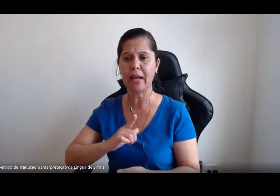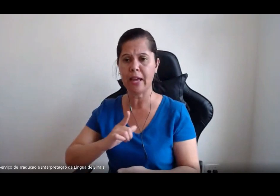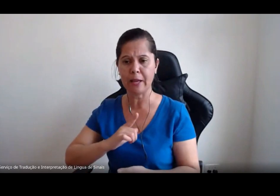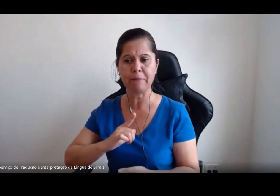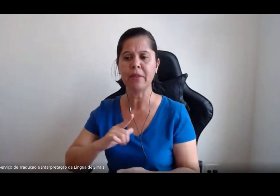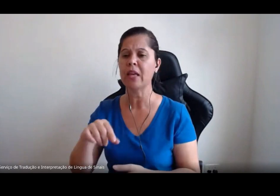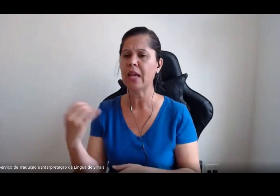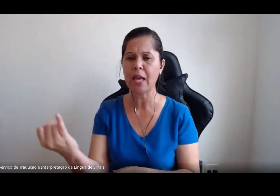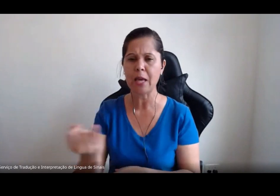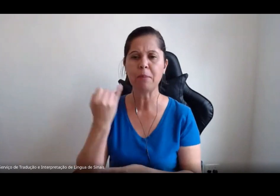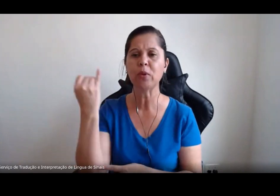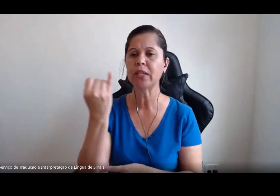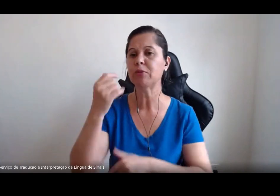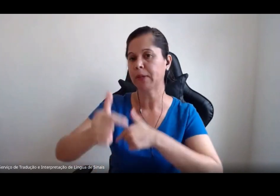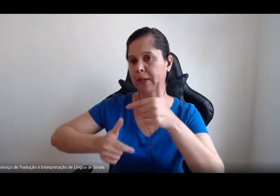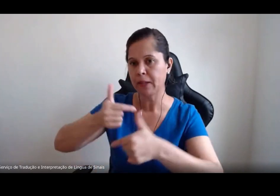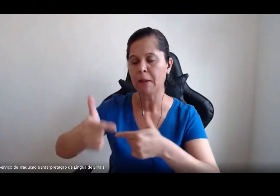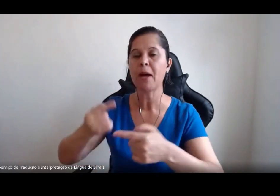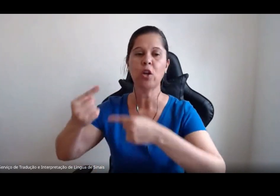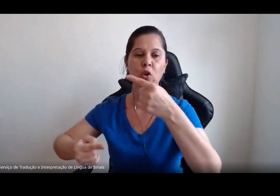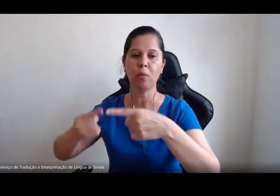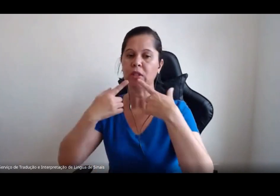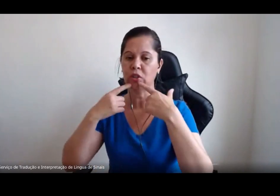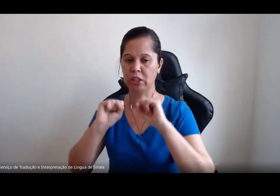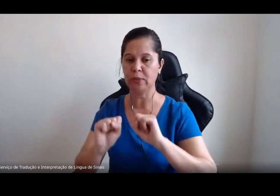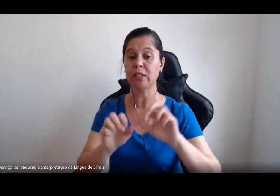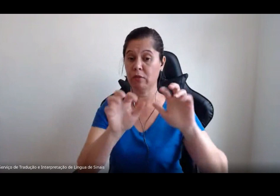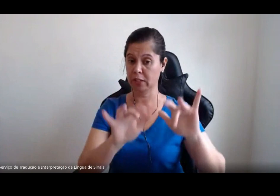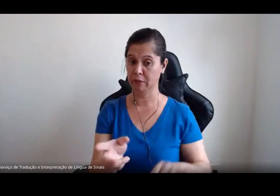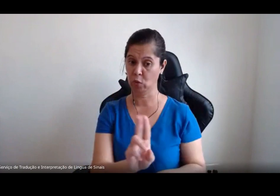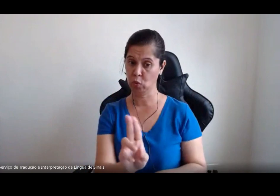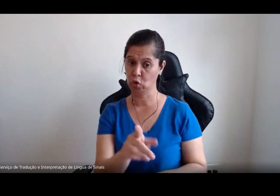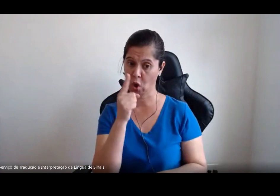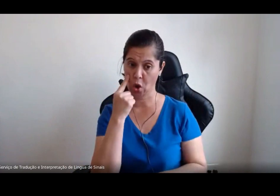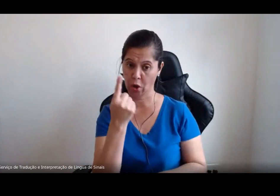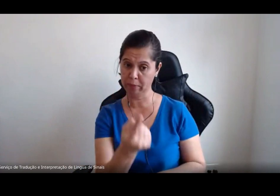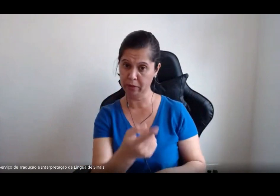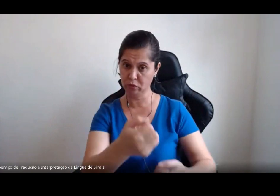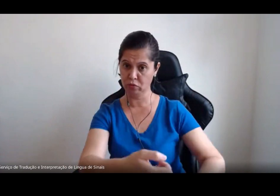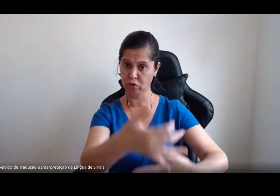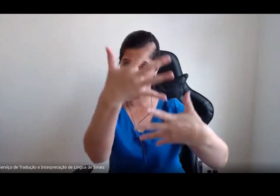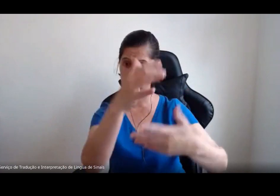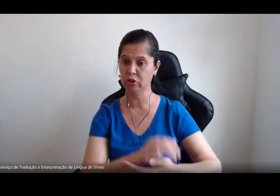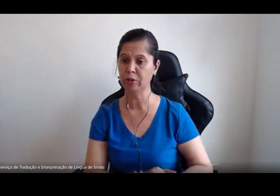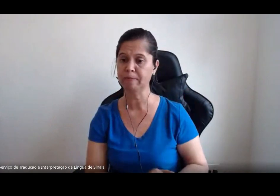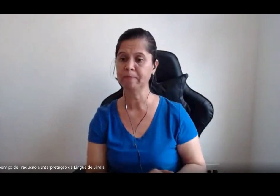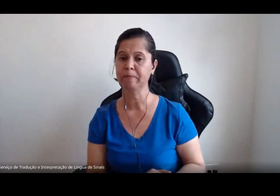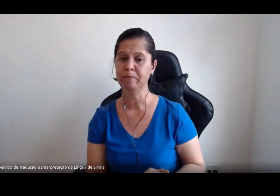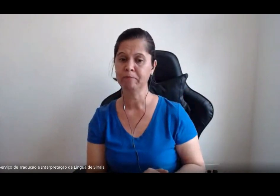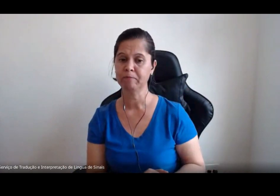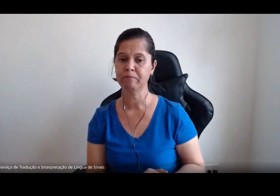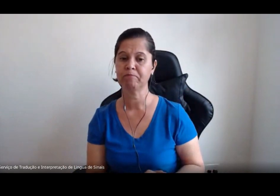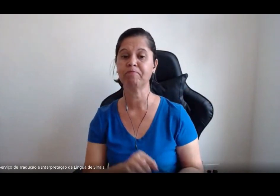exemplo. Spolsky, que é um autor fundamental para quem trabalha com políticas linguísticas, vou escrever o nome dele aqui também, para vocês